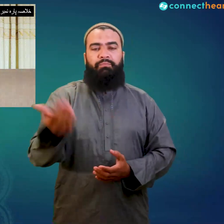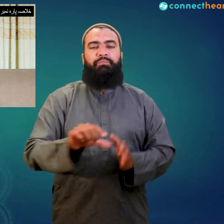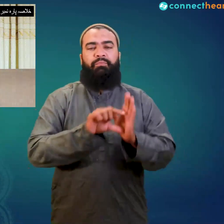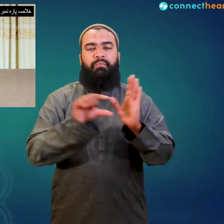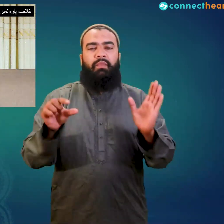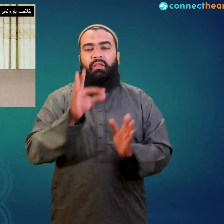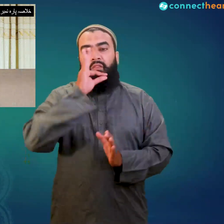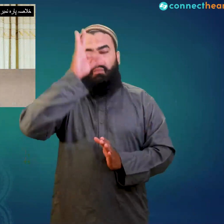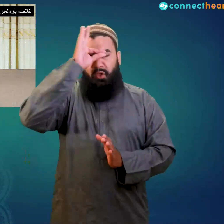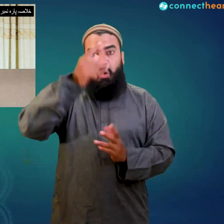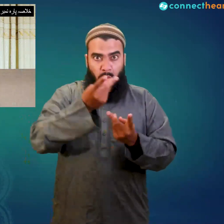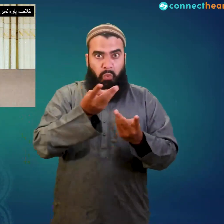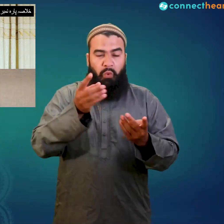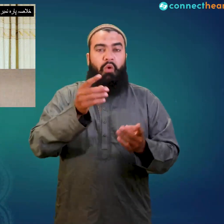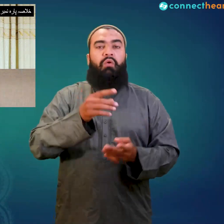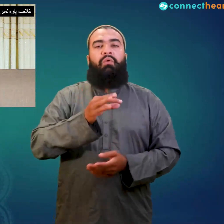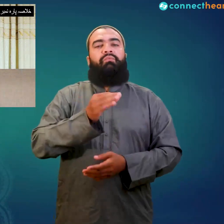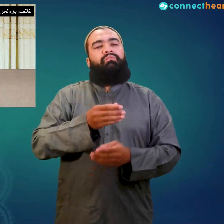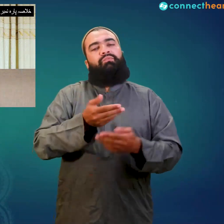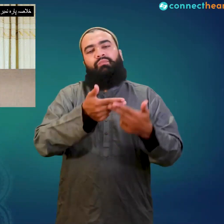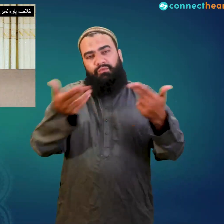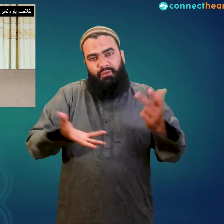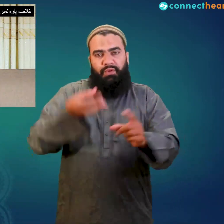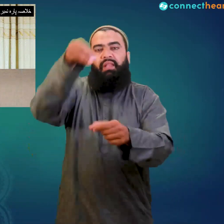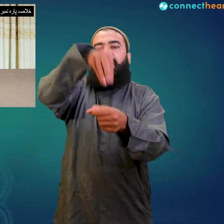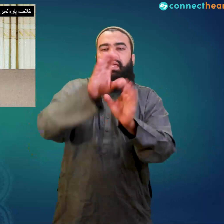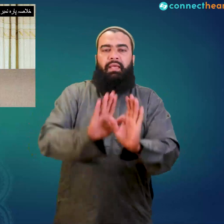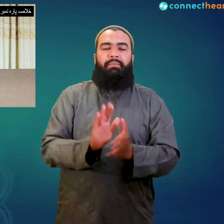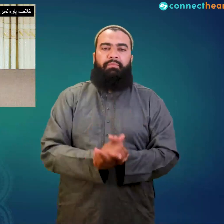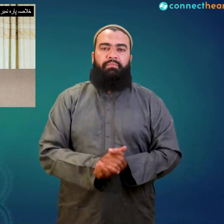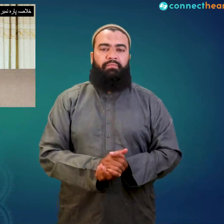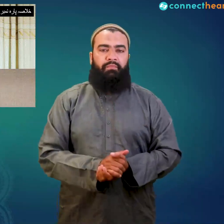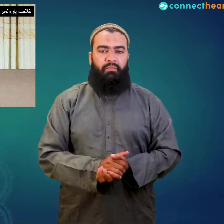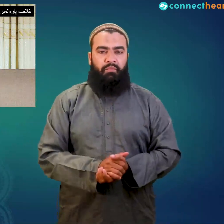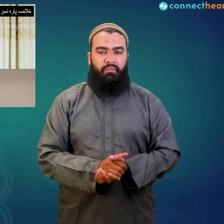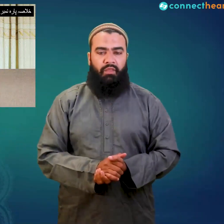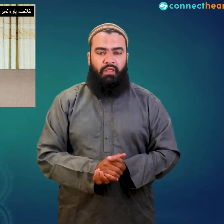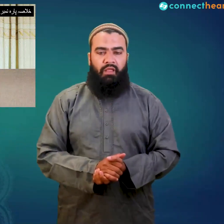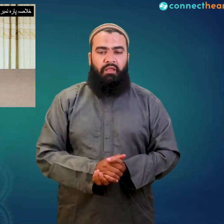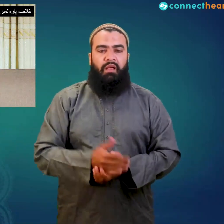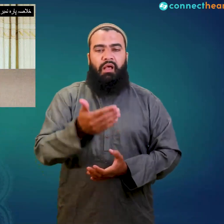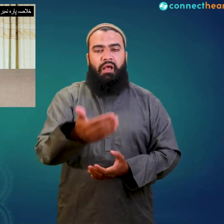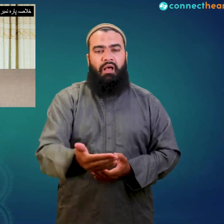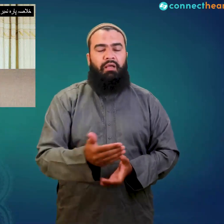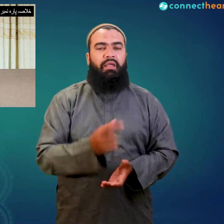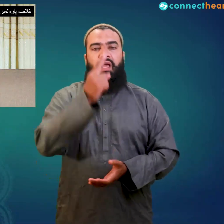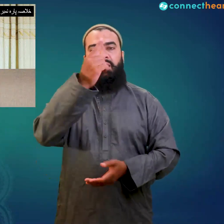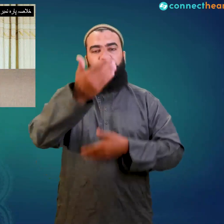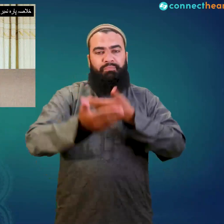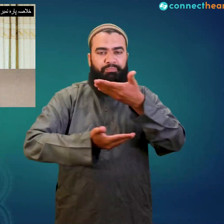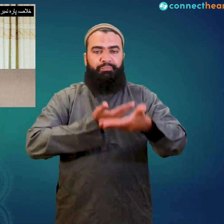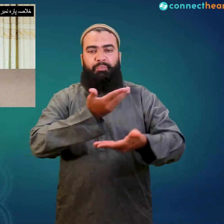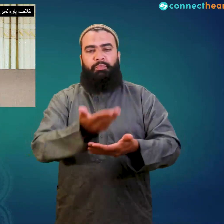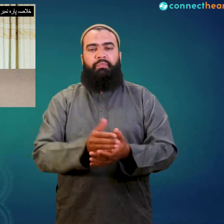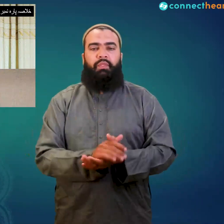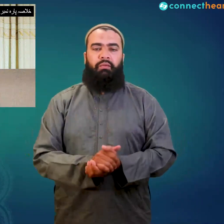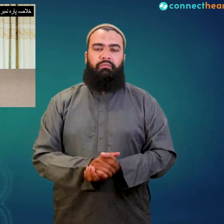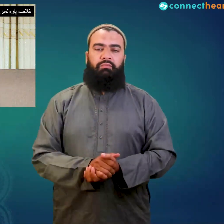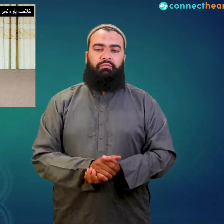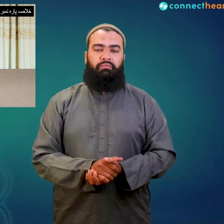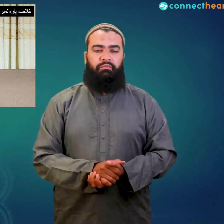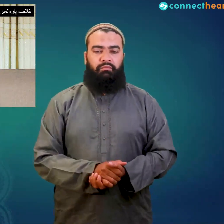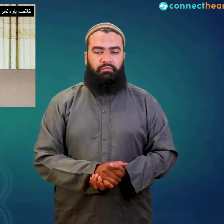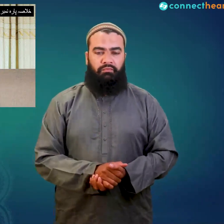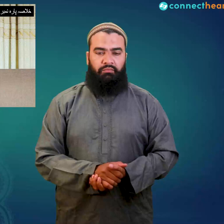رکوع 15 میں لوط علیہ الصلوۃ والسلام کی قوم کا تذکرہ فرمایا گیا۔ رکوع 16 آیت نمبر